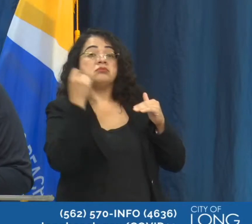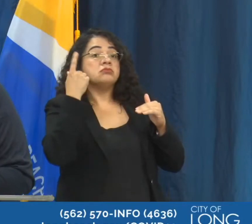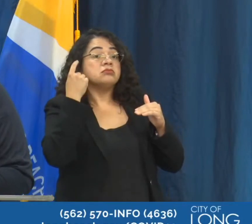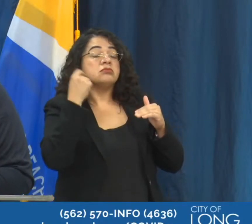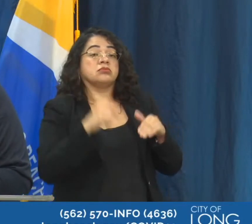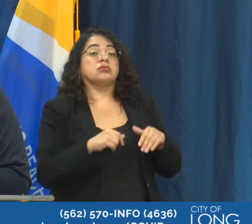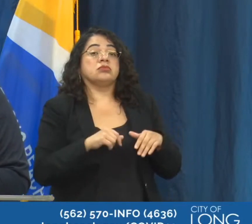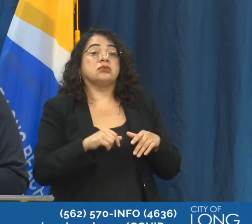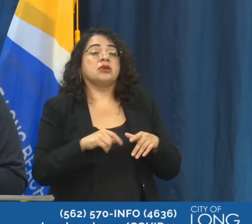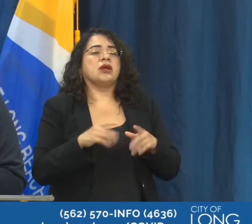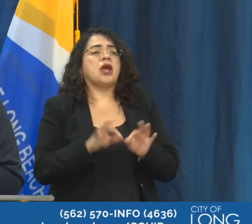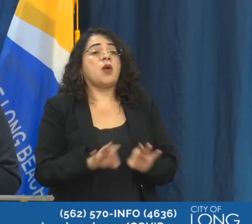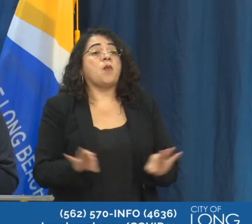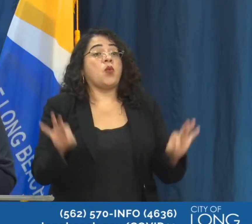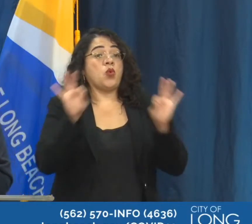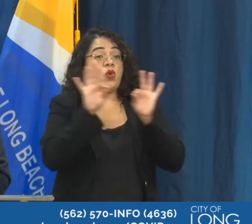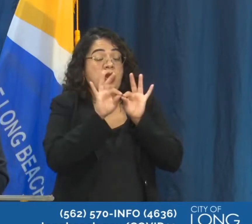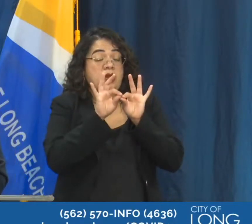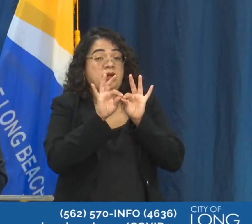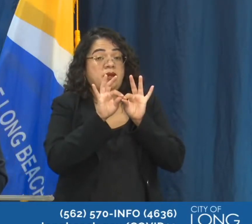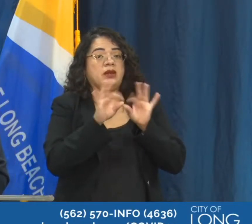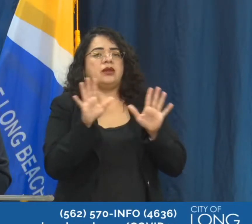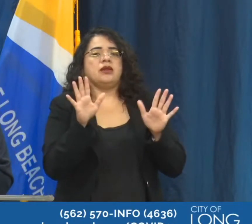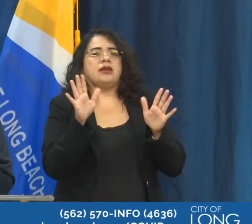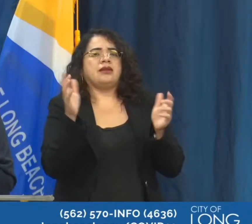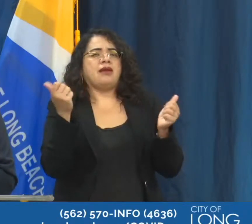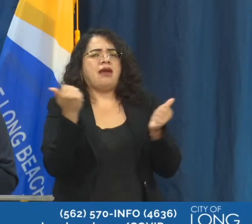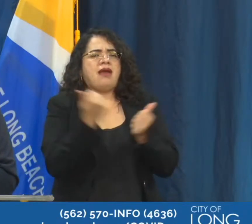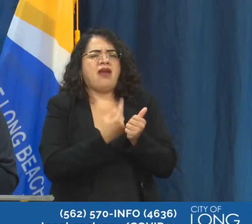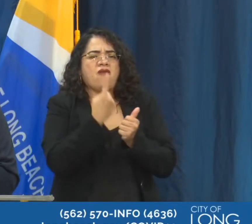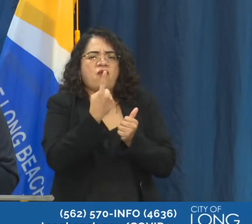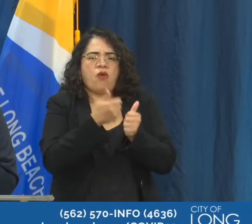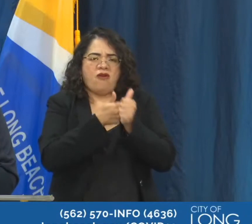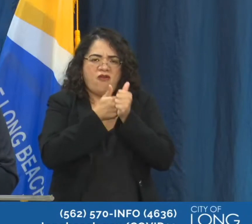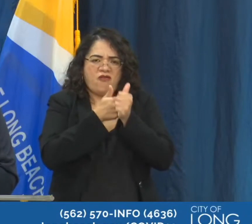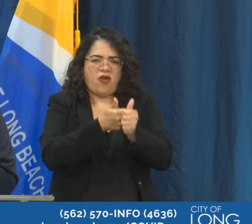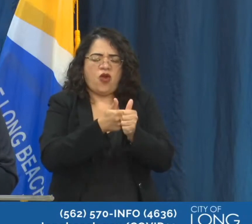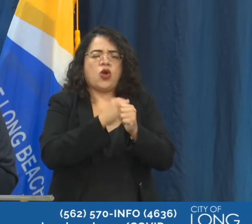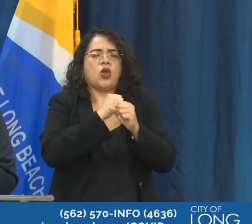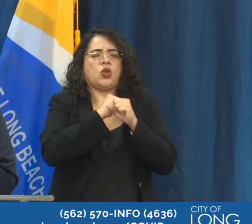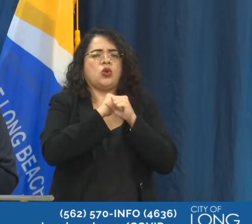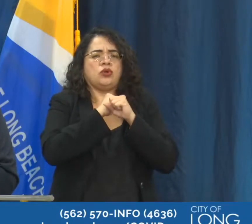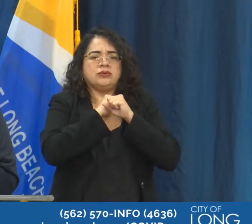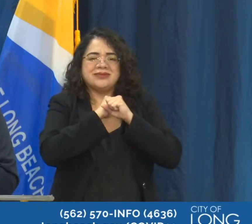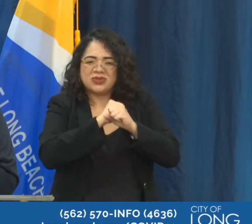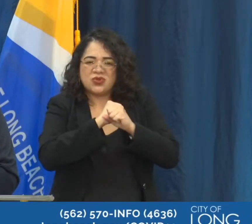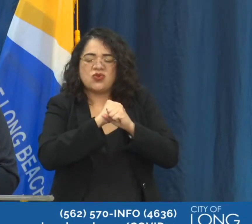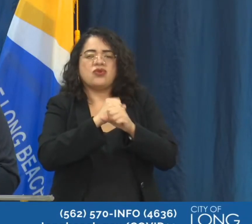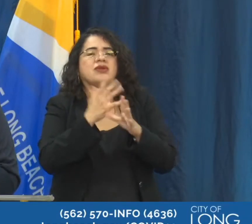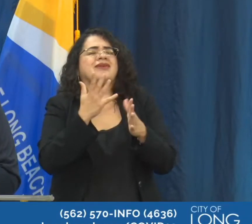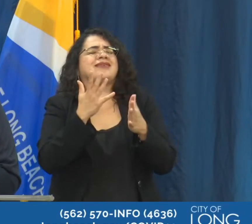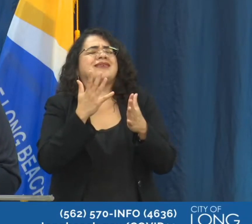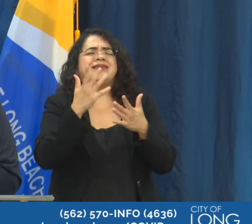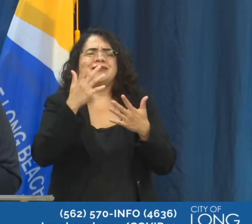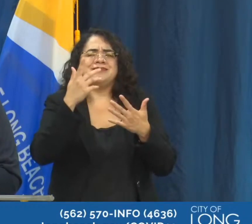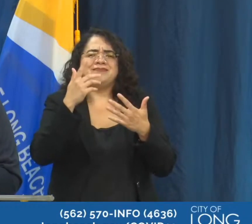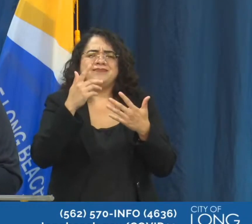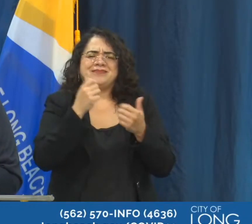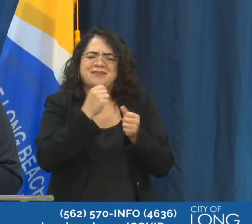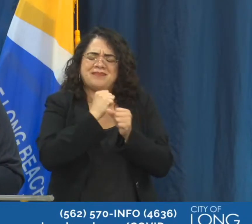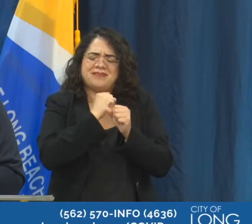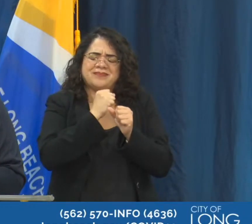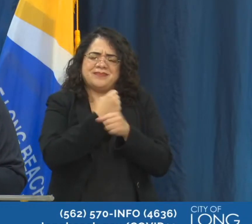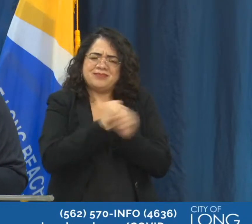fundamental también que todos y ganas pautas de seguridad se aseguran de distancia se fisica mente recuerden ponerse